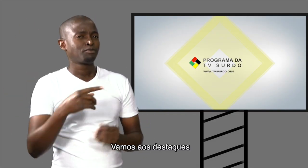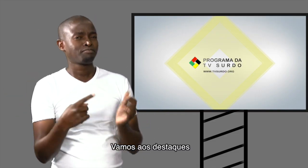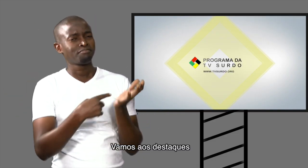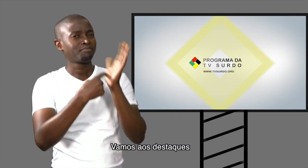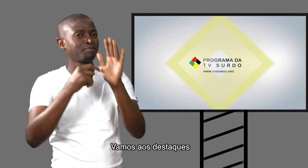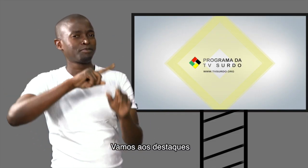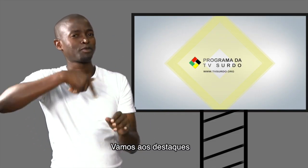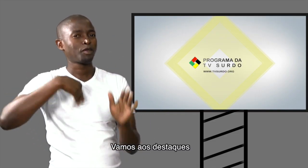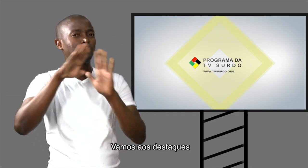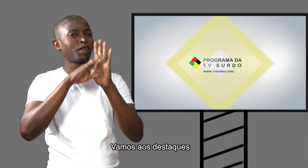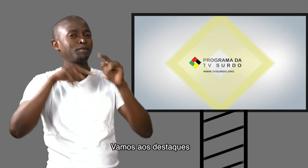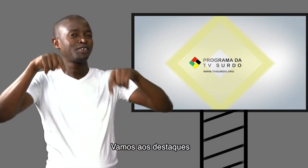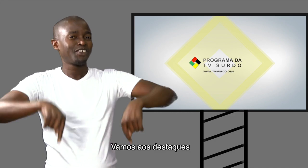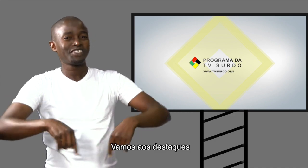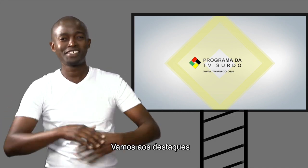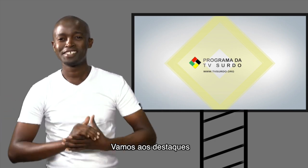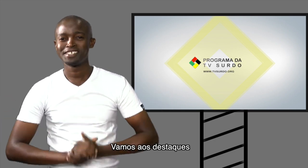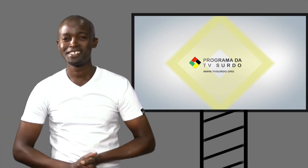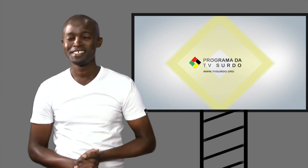Vamos aos destaques.